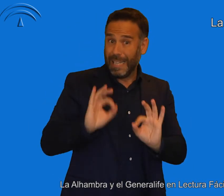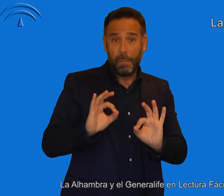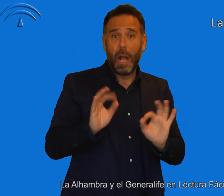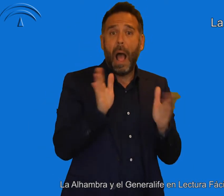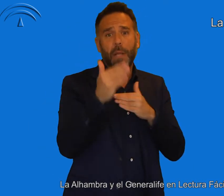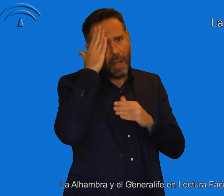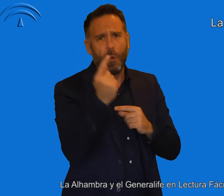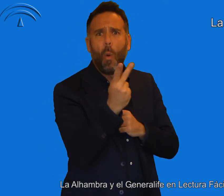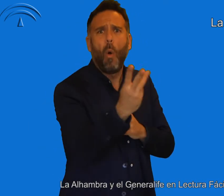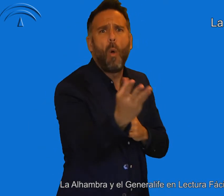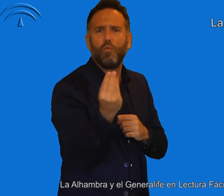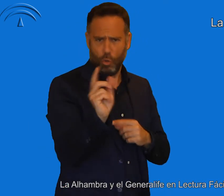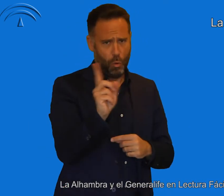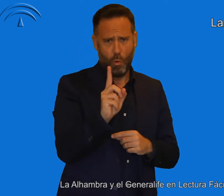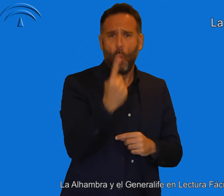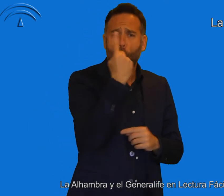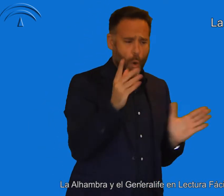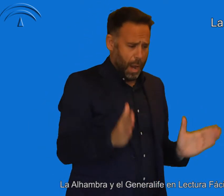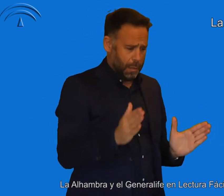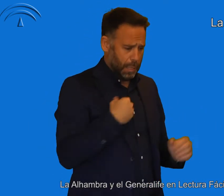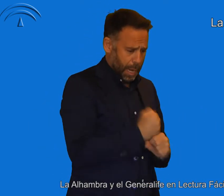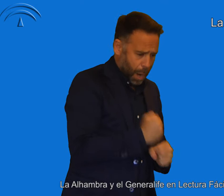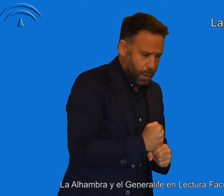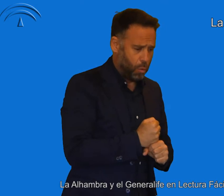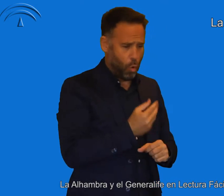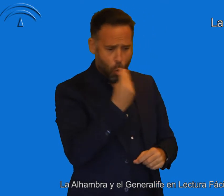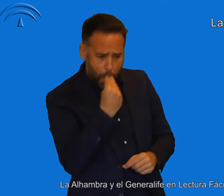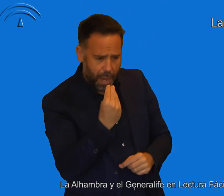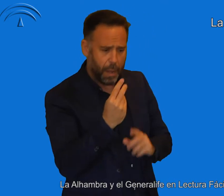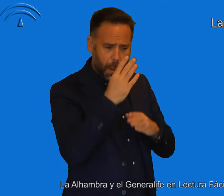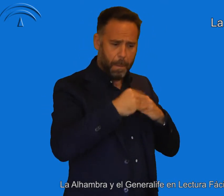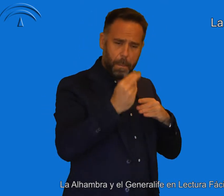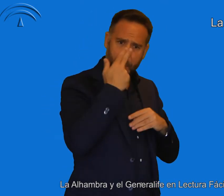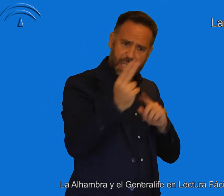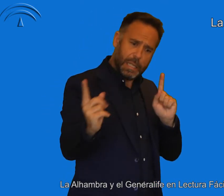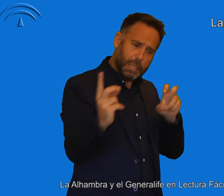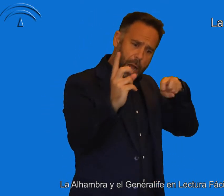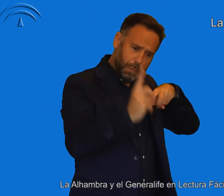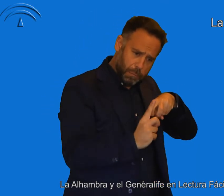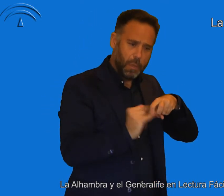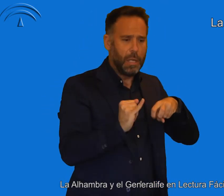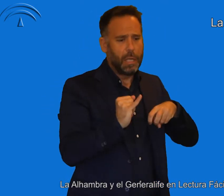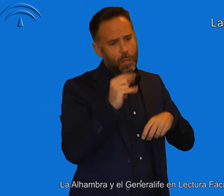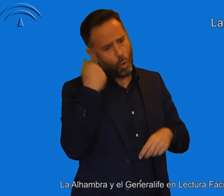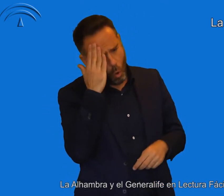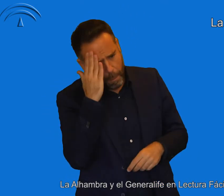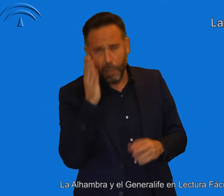casas musulmanes tenían pocas habitaciones. Una misma habitación sirve para trabajar, comer,